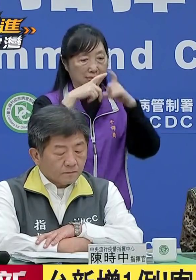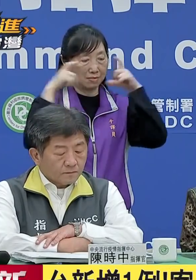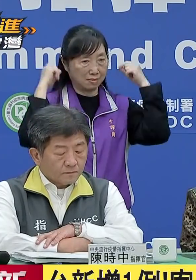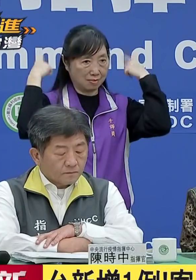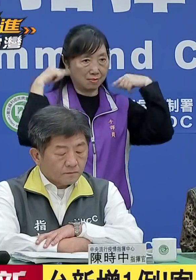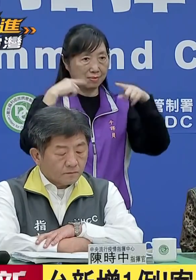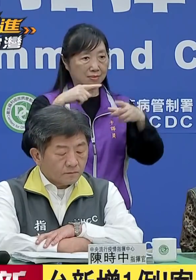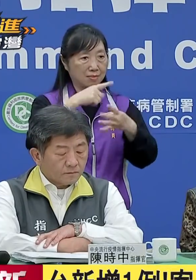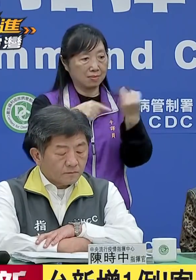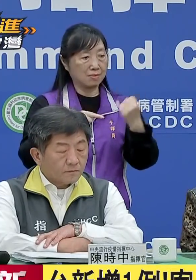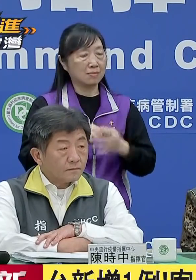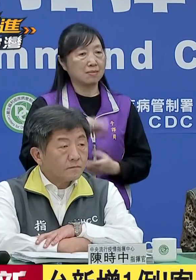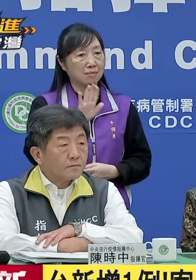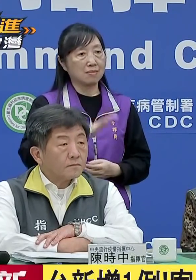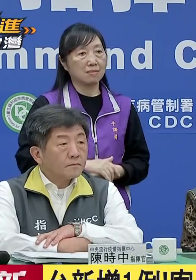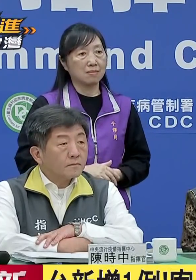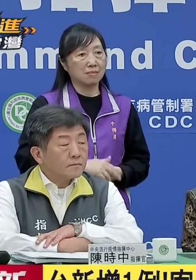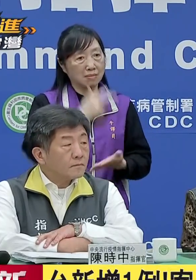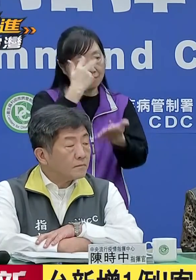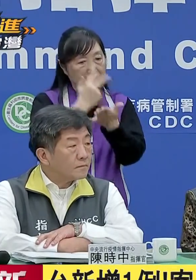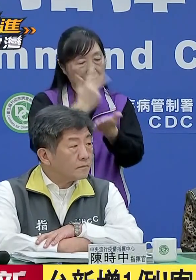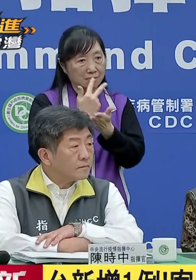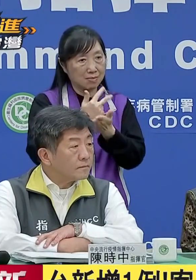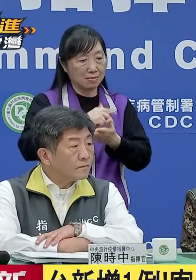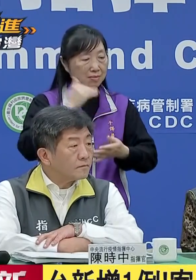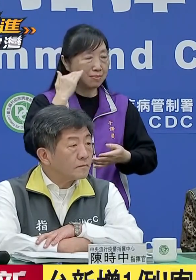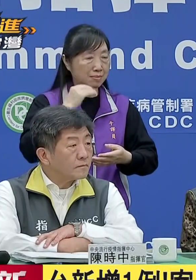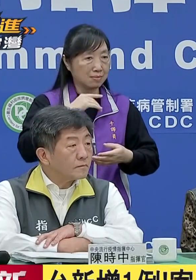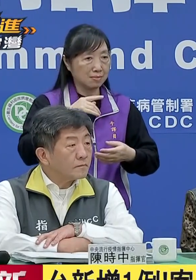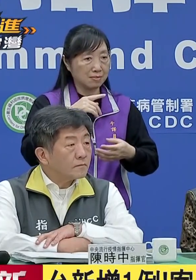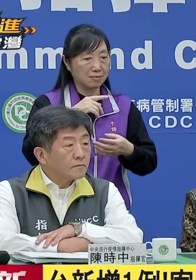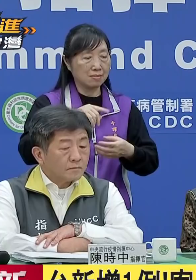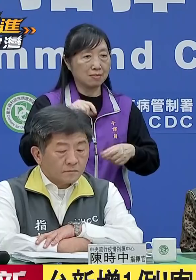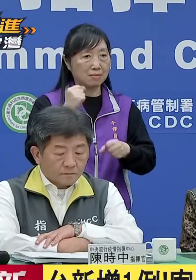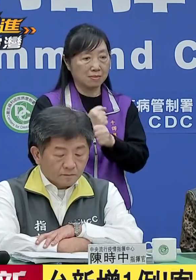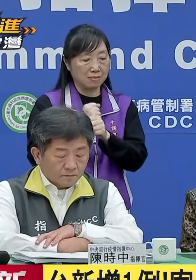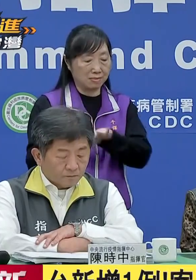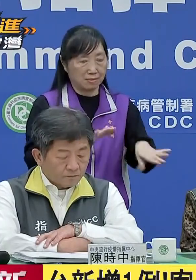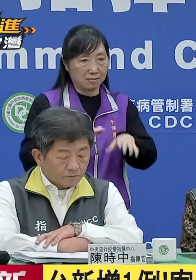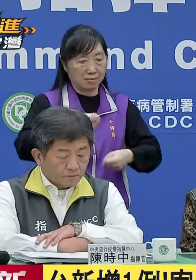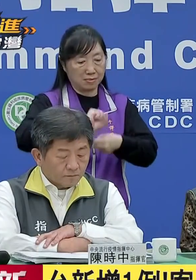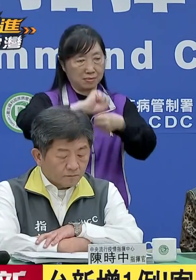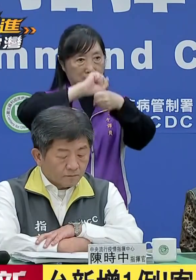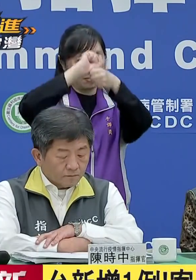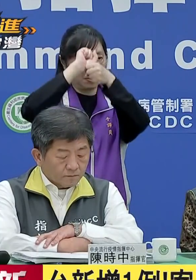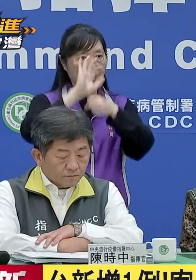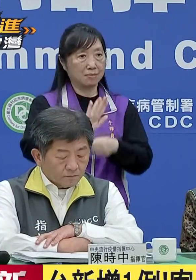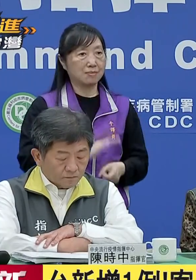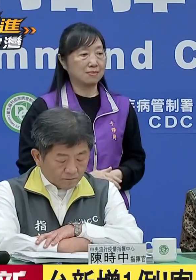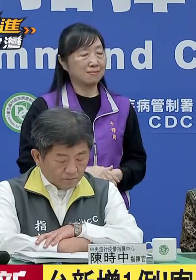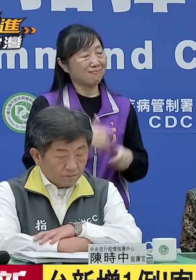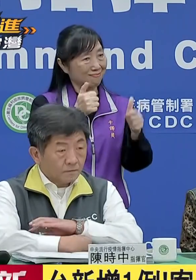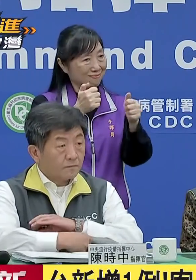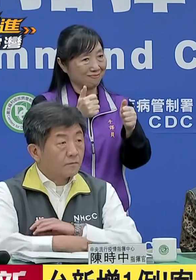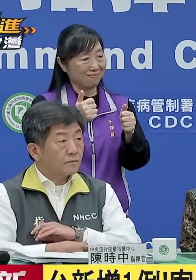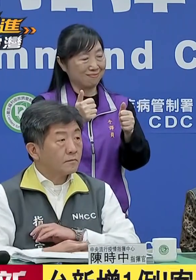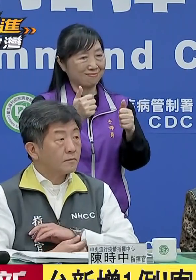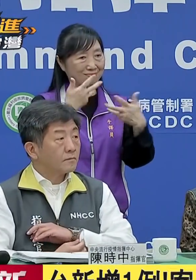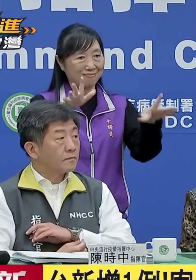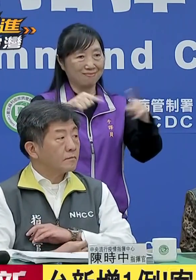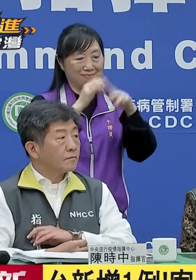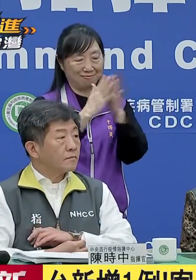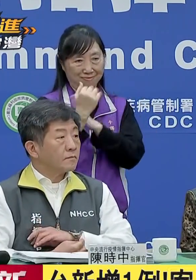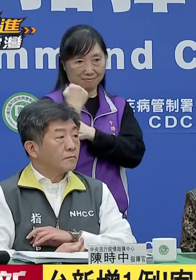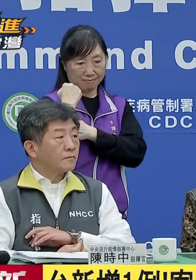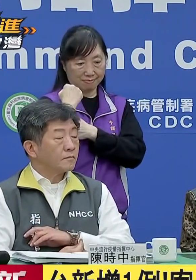这个可以每个周都这样的增加，其实是非常非常感谢非常多人努力